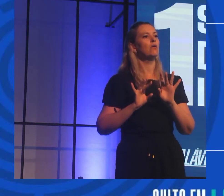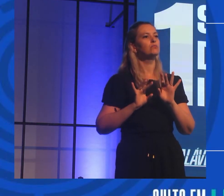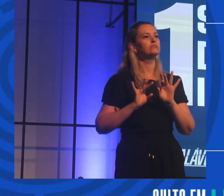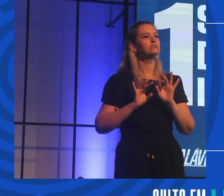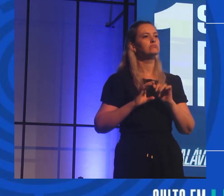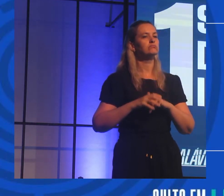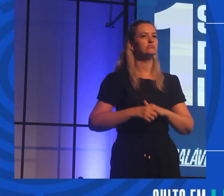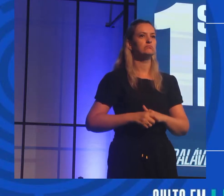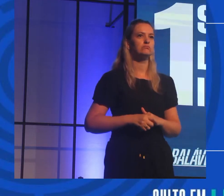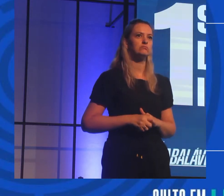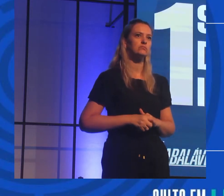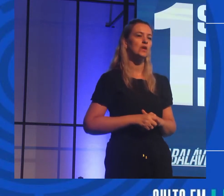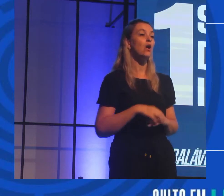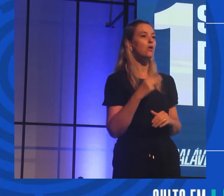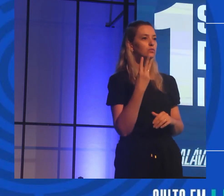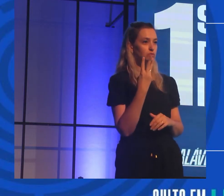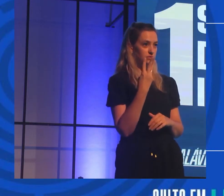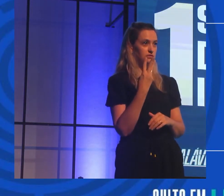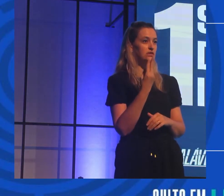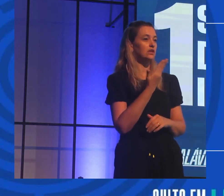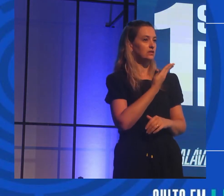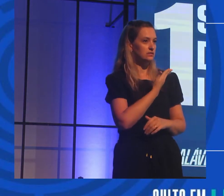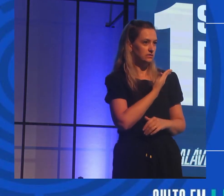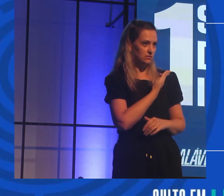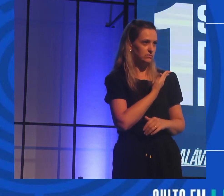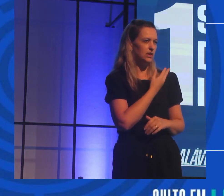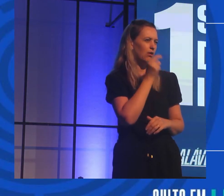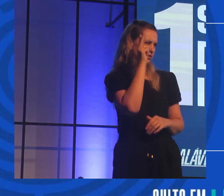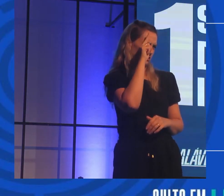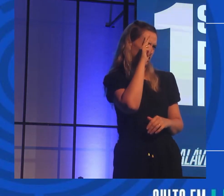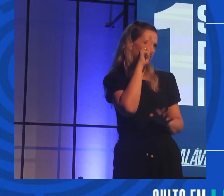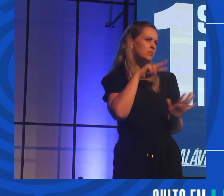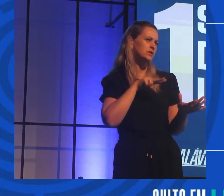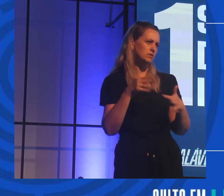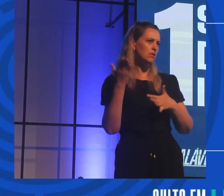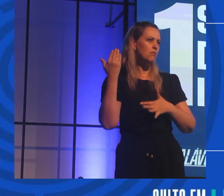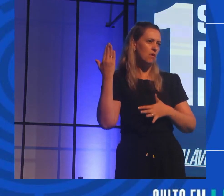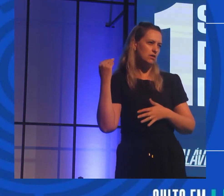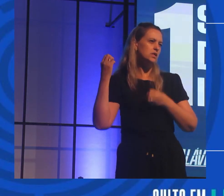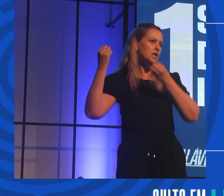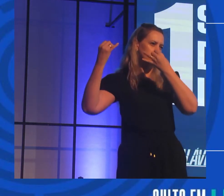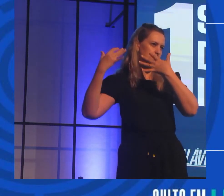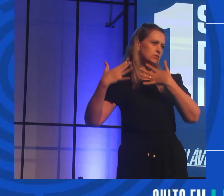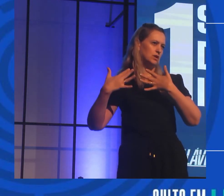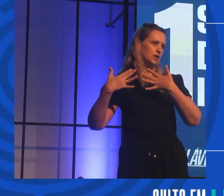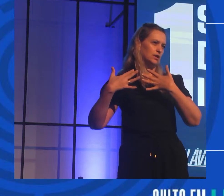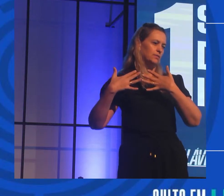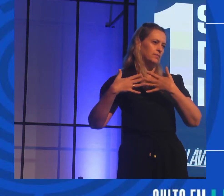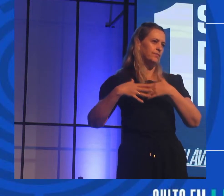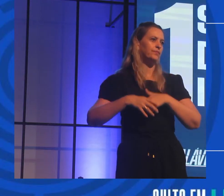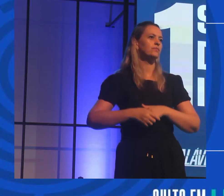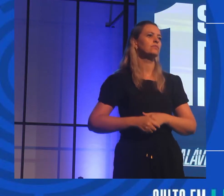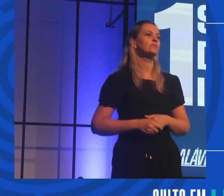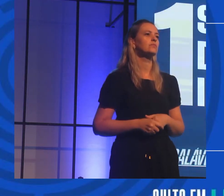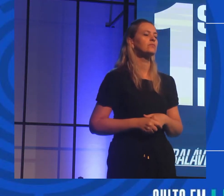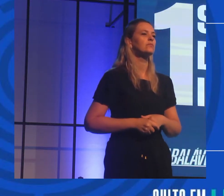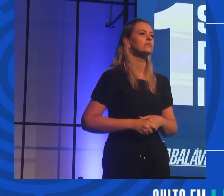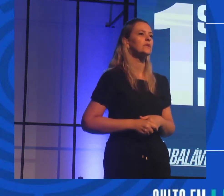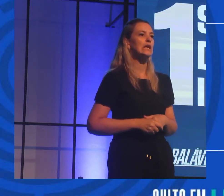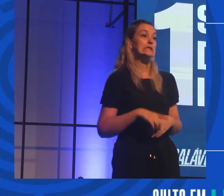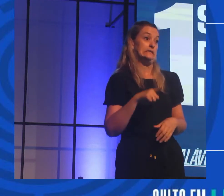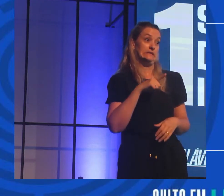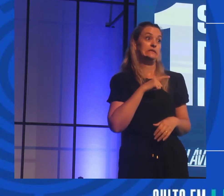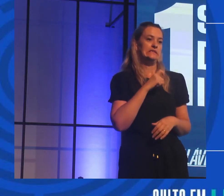Mesaque e Abednego, que falamos na última semana, aqueles que estavam à sua volta não gostam desse destaque, há ciúmes, há